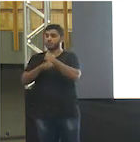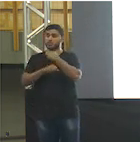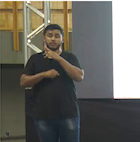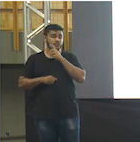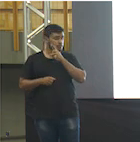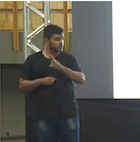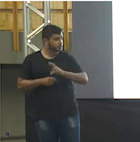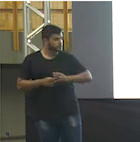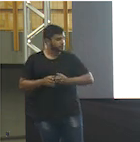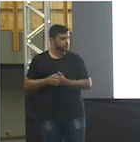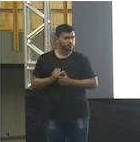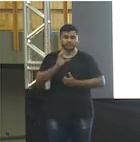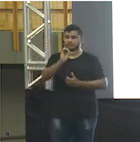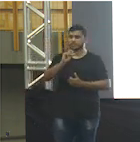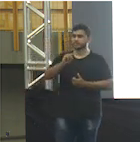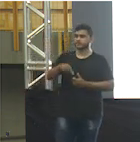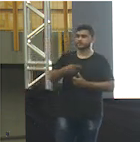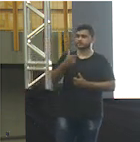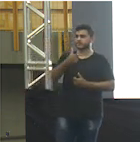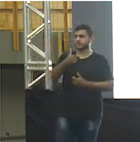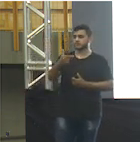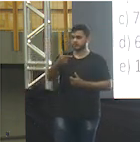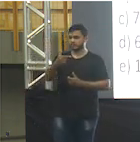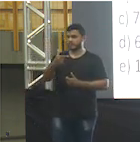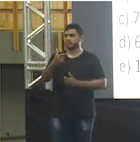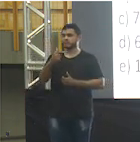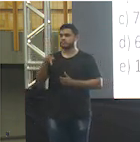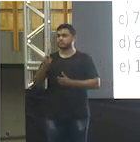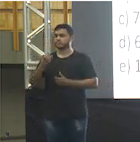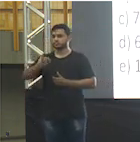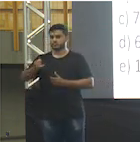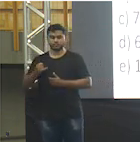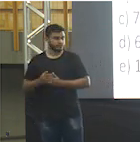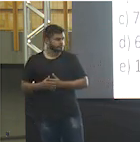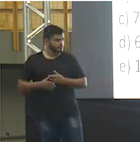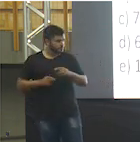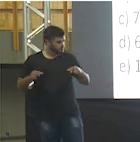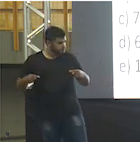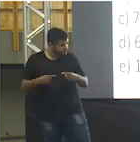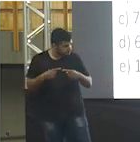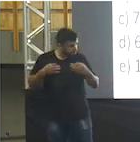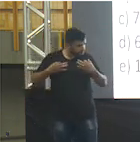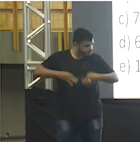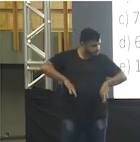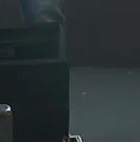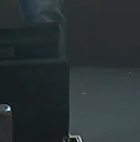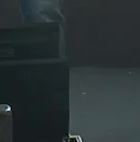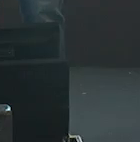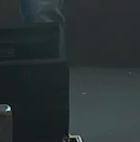liberada? 6,2 quilojoules. Quando olha para os itens, qual item que a gente marca? Item